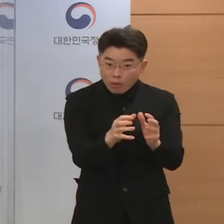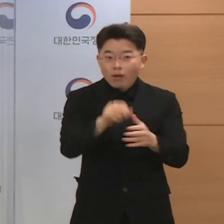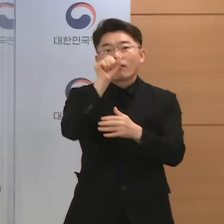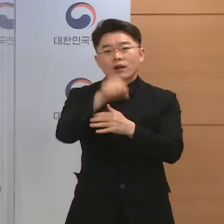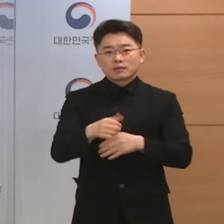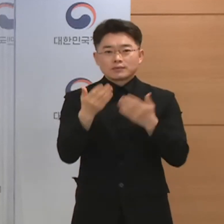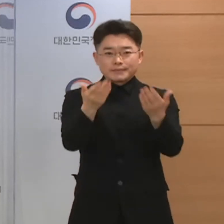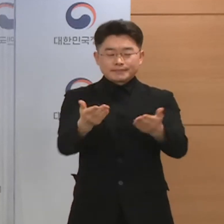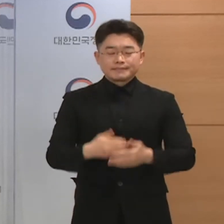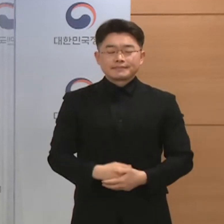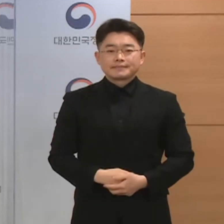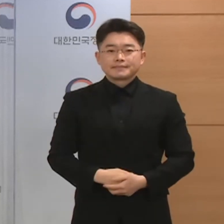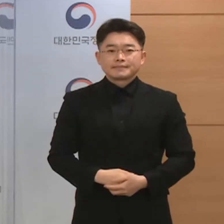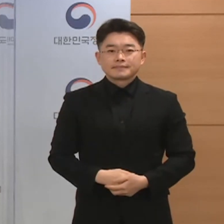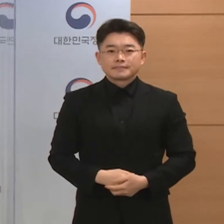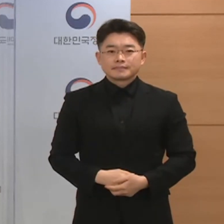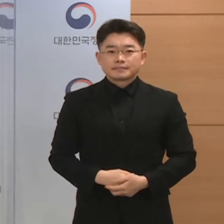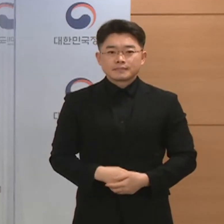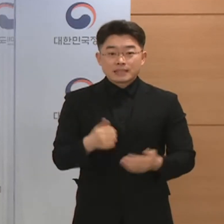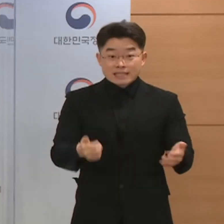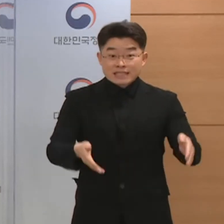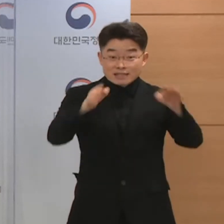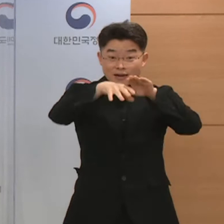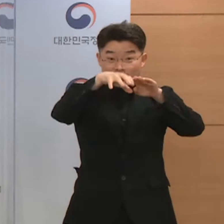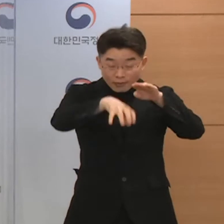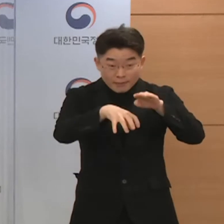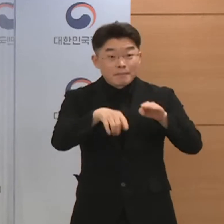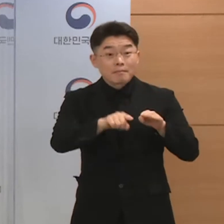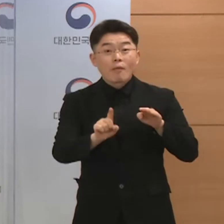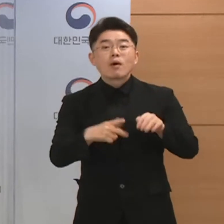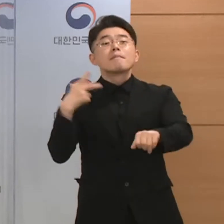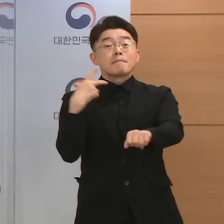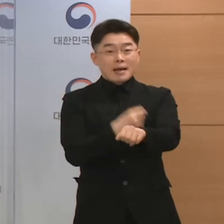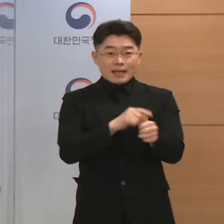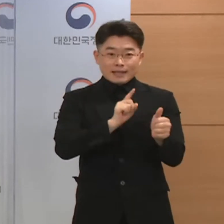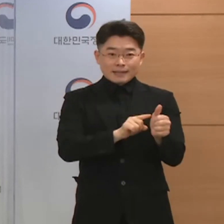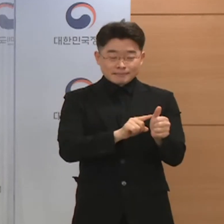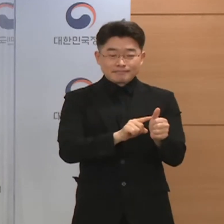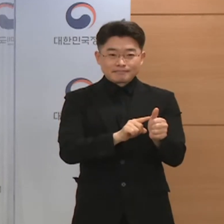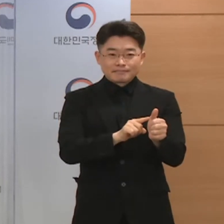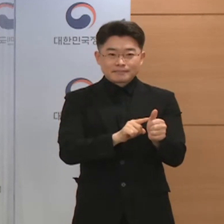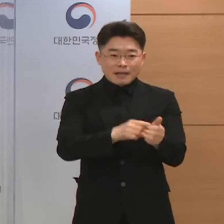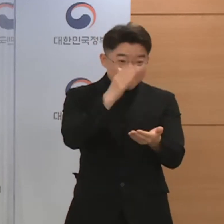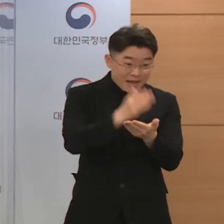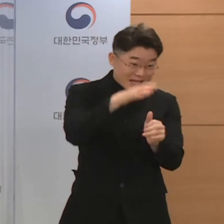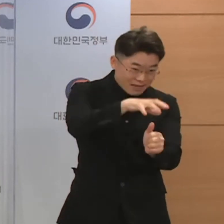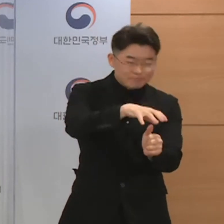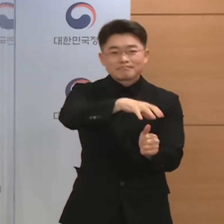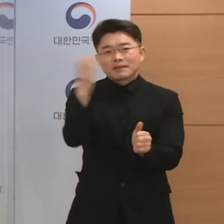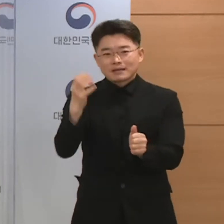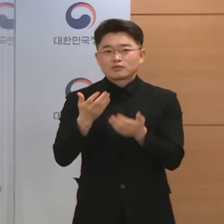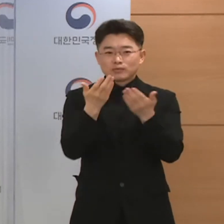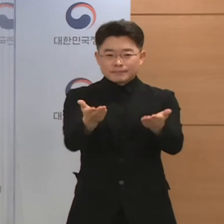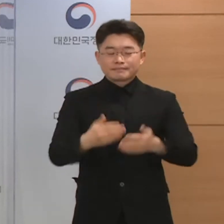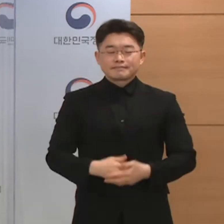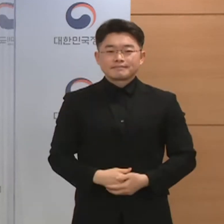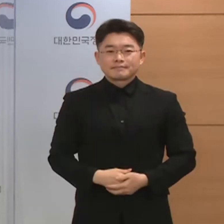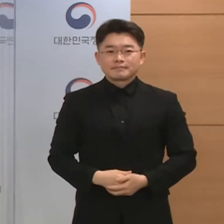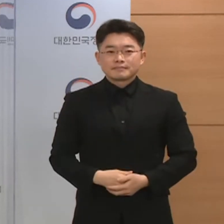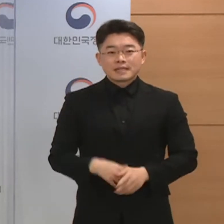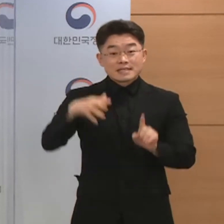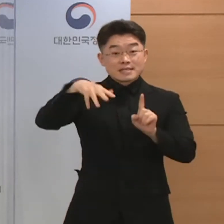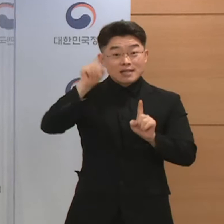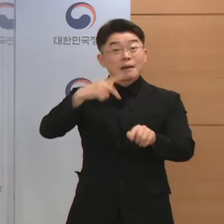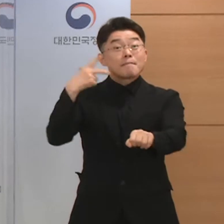허용됩니다. 다중이용시설에 대해서도 예방접종 받는 분들의 방역수칙 적용은 완화됩니다. 1차